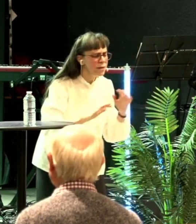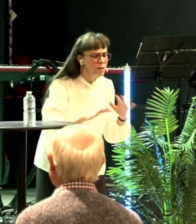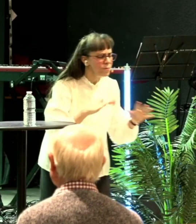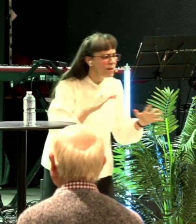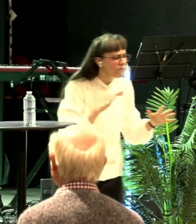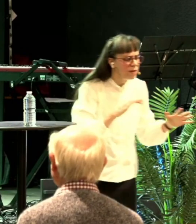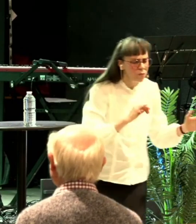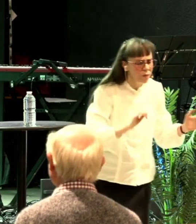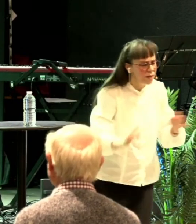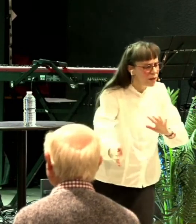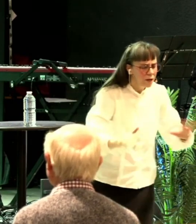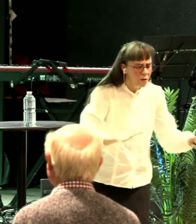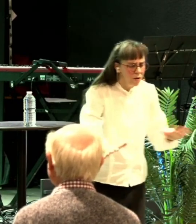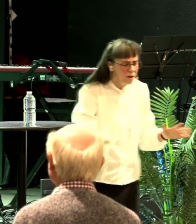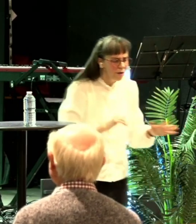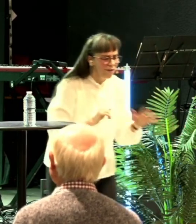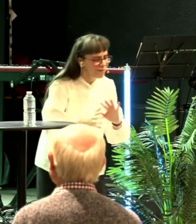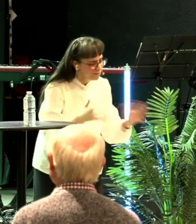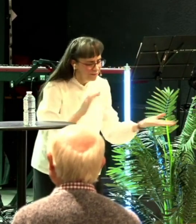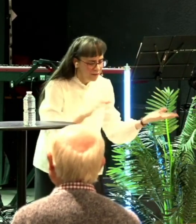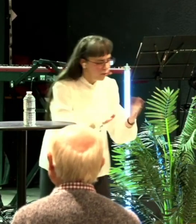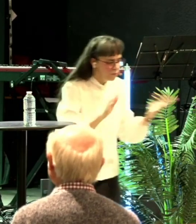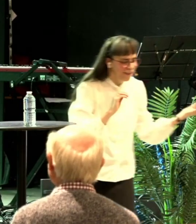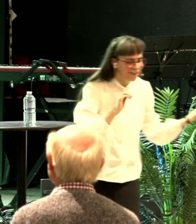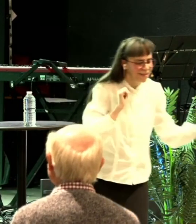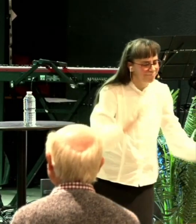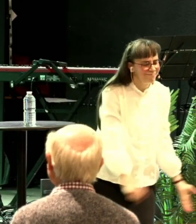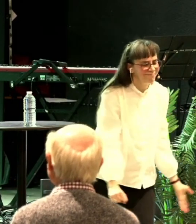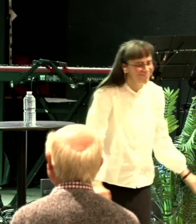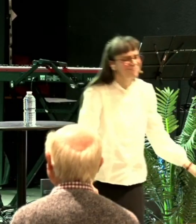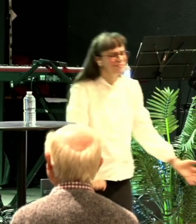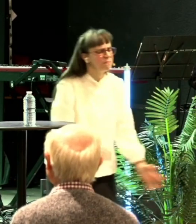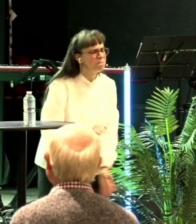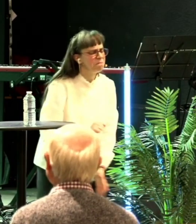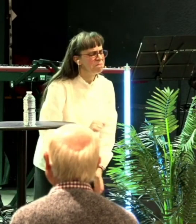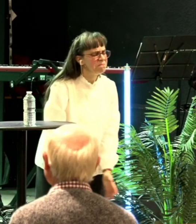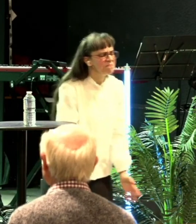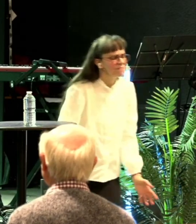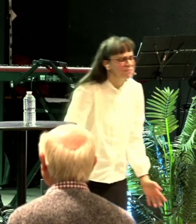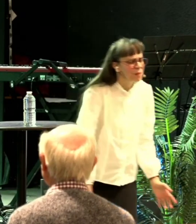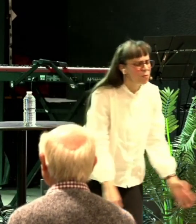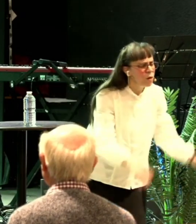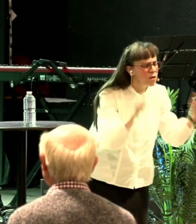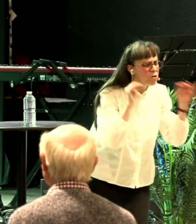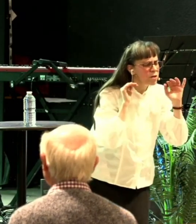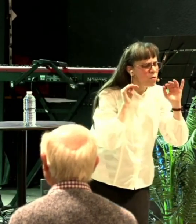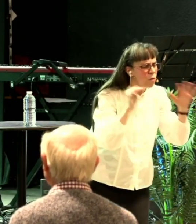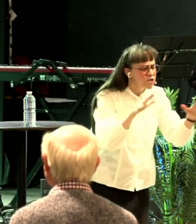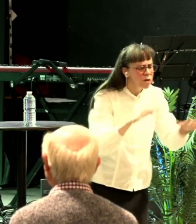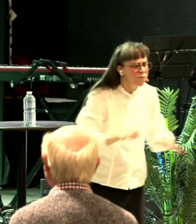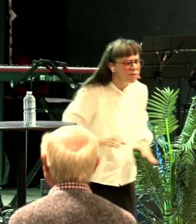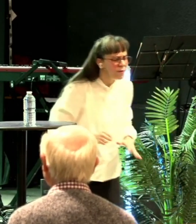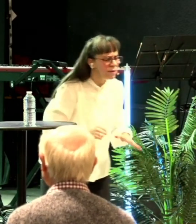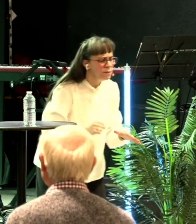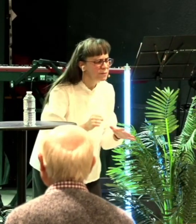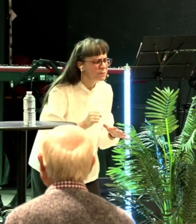not allow that my Alléluia. Feet will go astray. Yeah. Car celui qui garde Israël. Because the one who actually watching